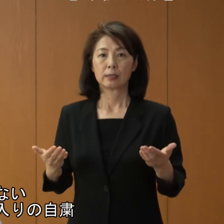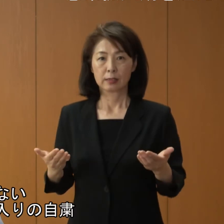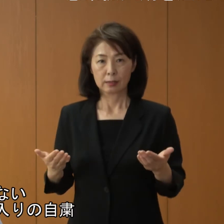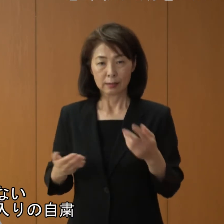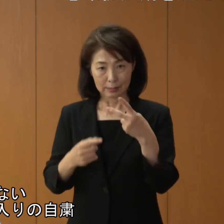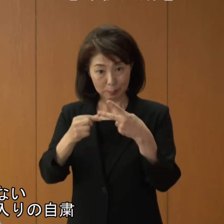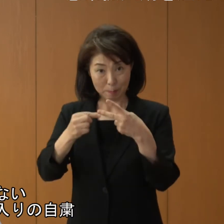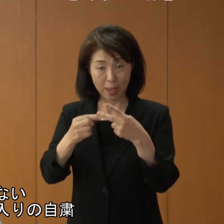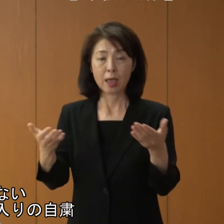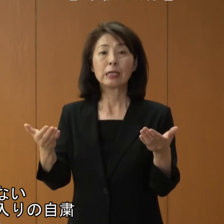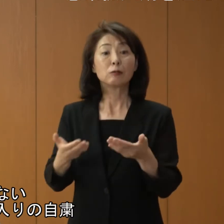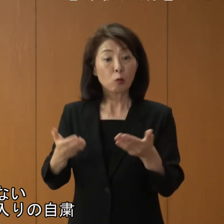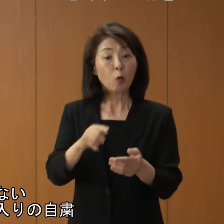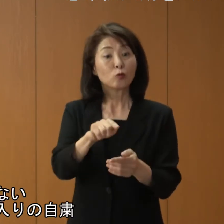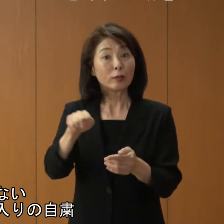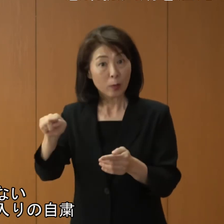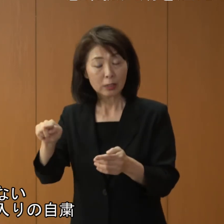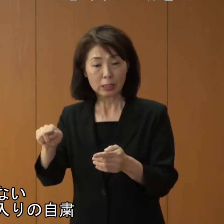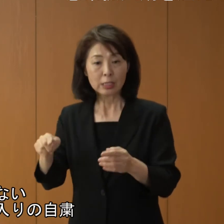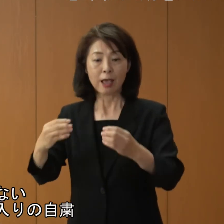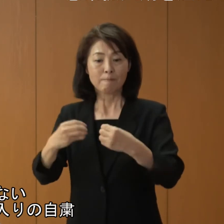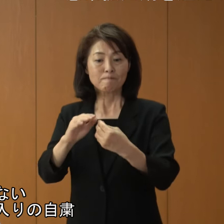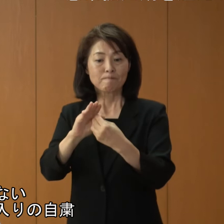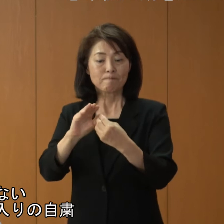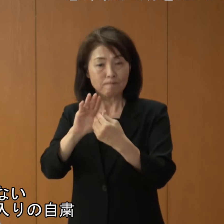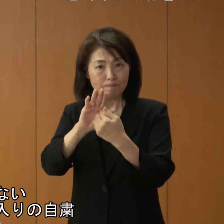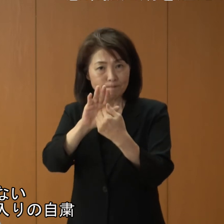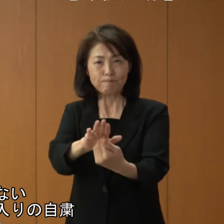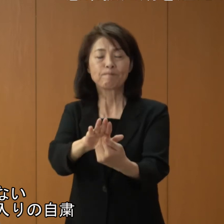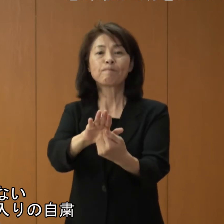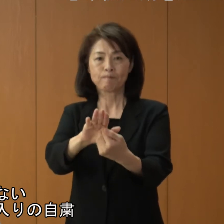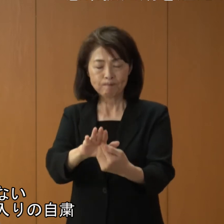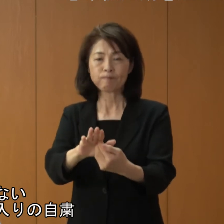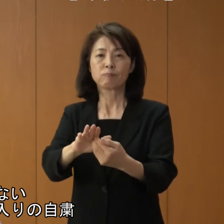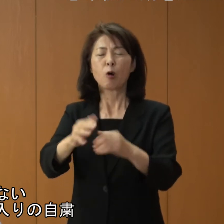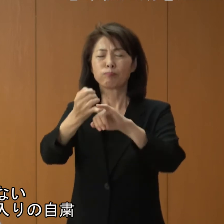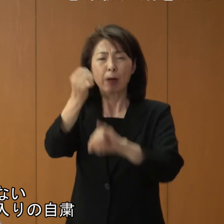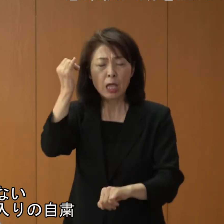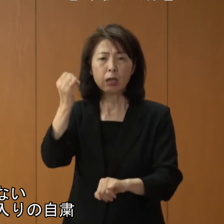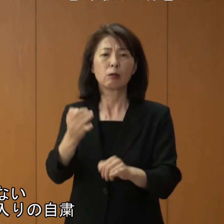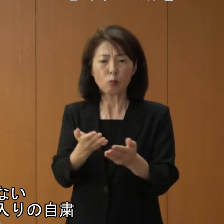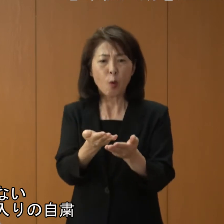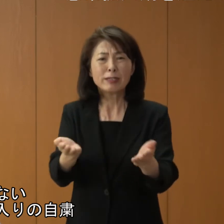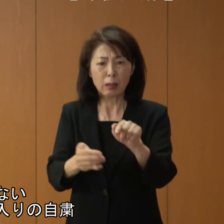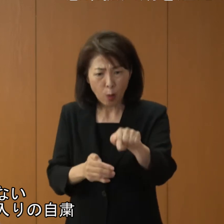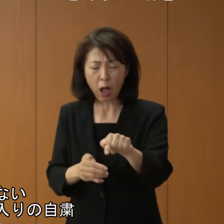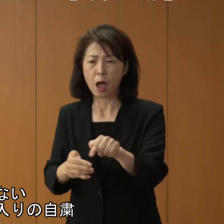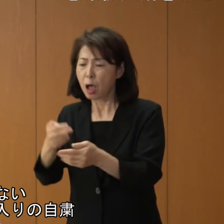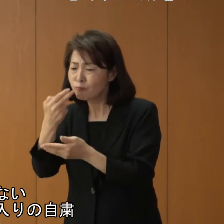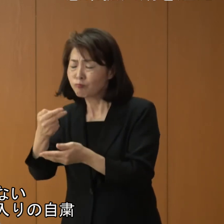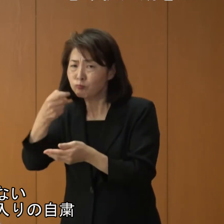第2は、業種ごとの感染拡大予防がガイドラインを遵守していない接待を伴う飲食店